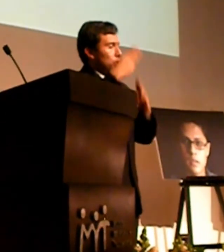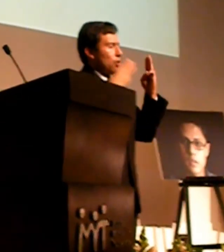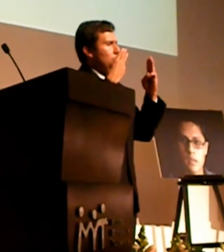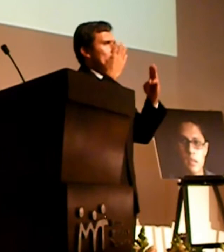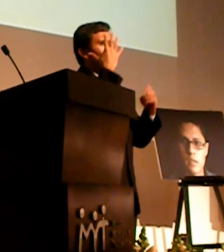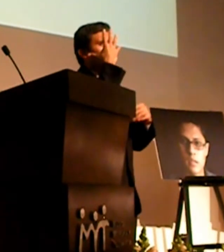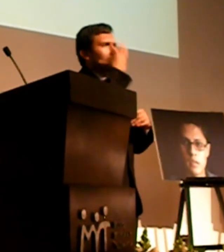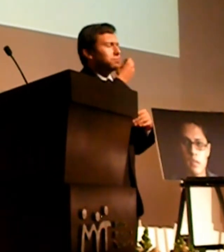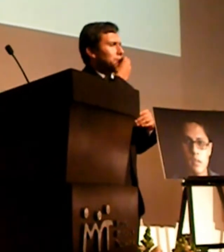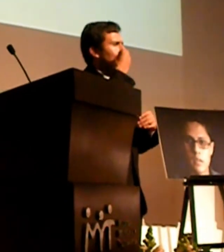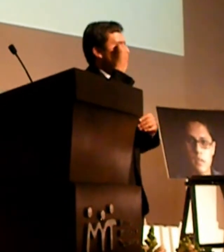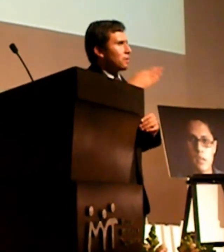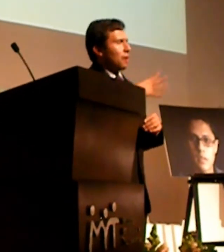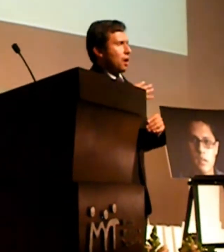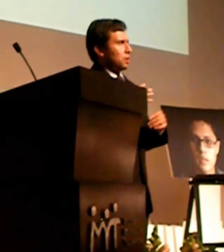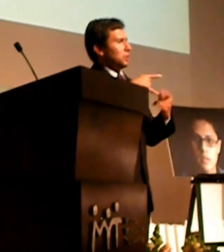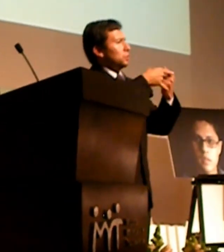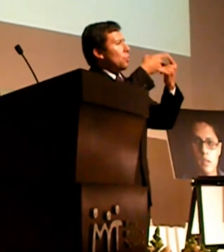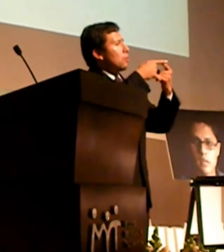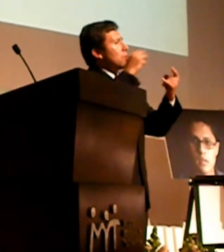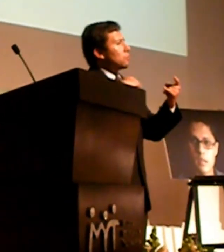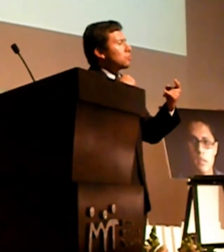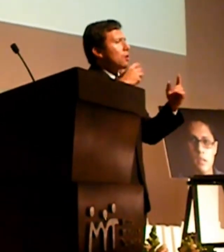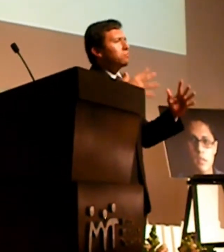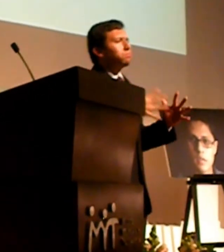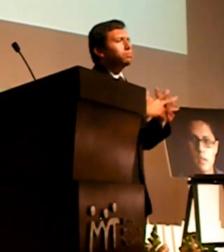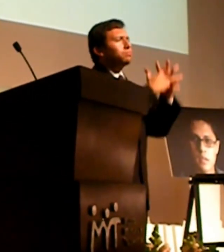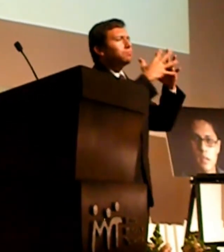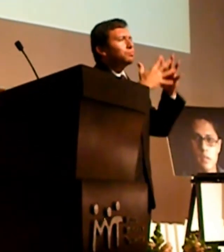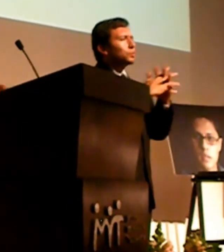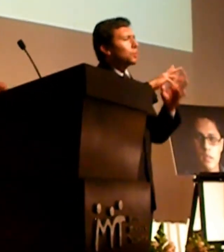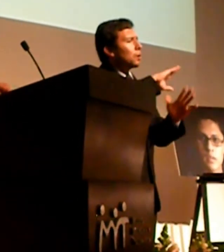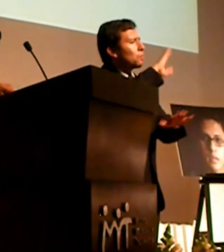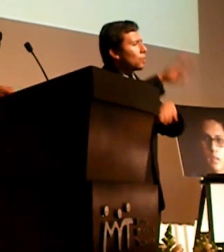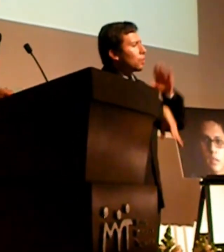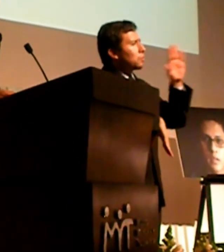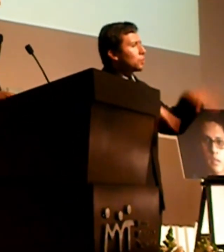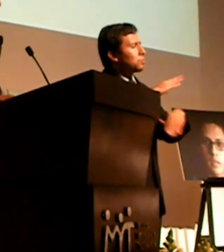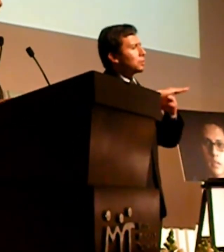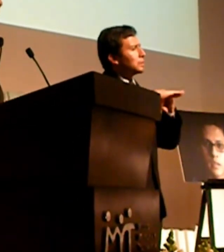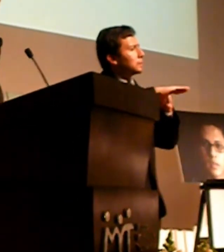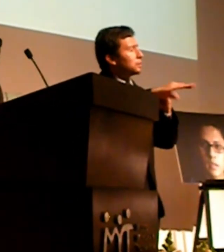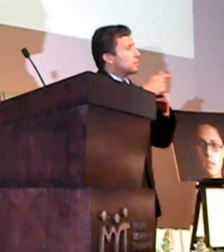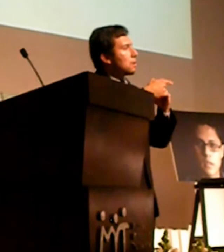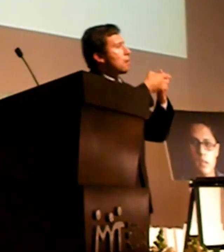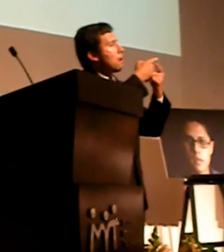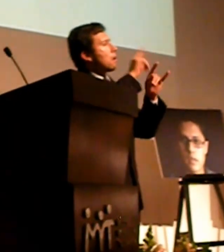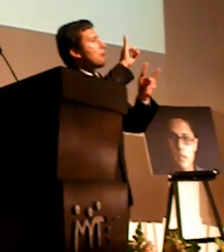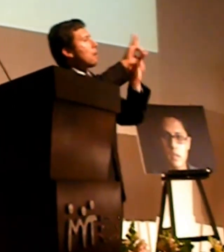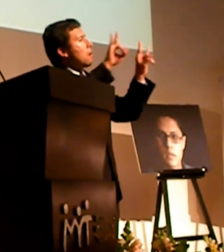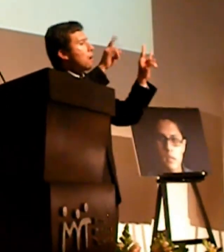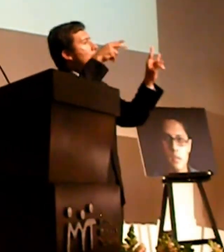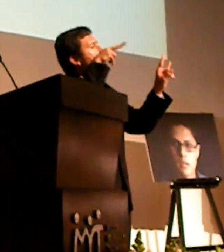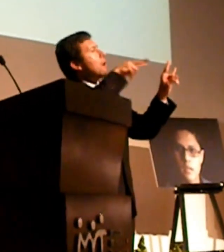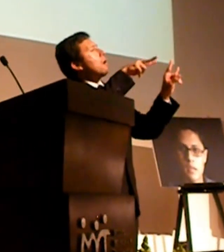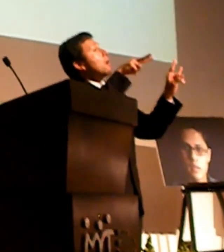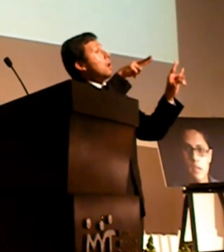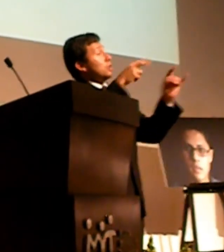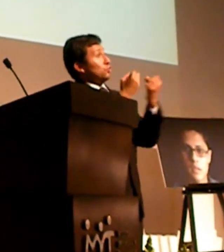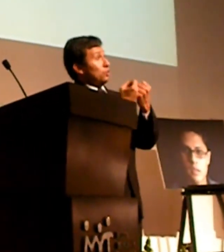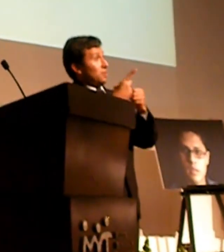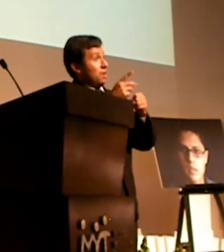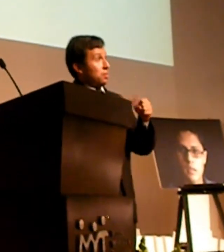de divisiones, conflictos y muertes que podemos vivir en las sociedades cuando no reconocemos lo que pasa en el interior de las